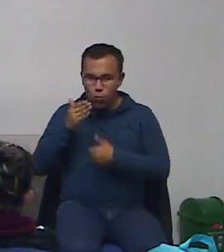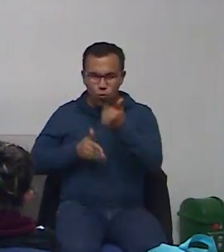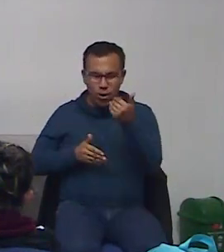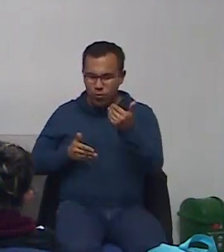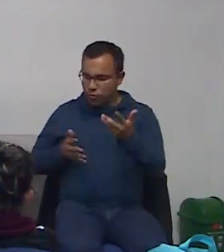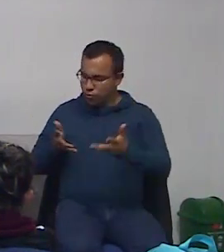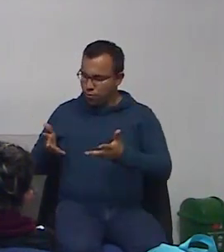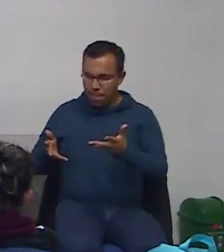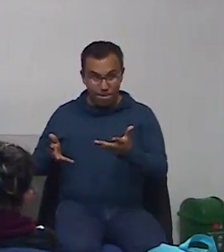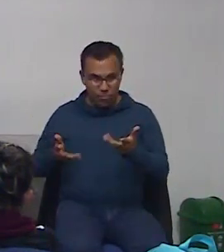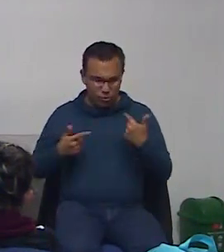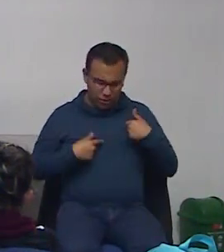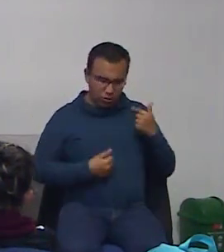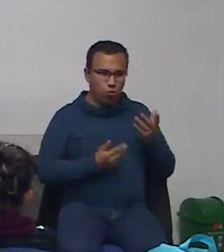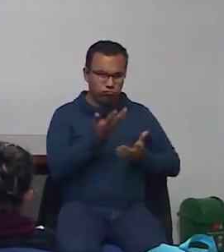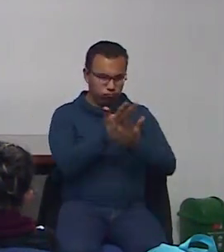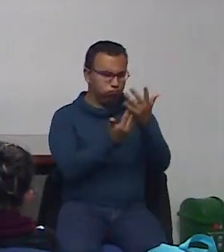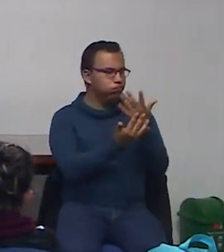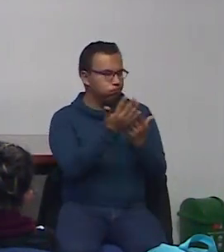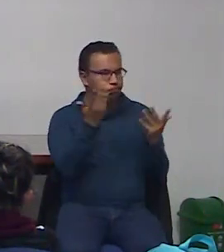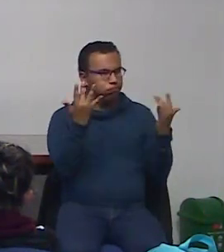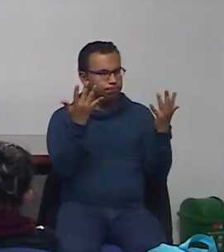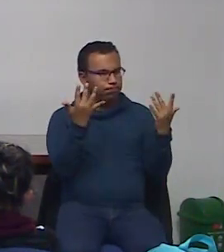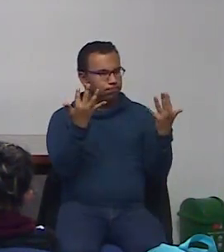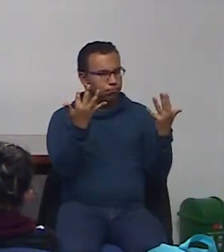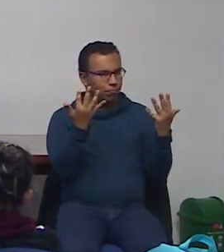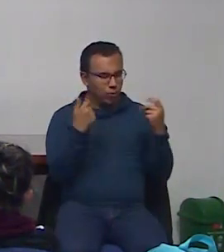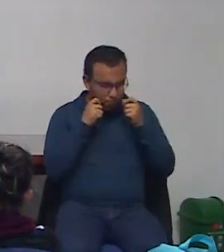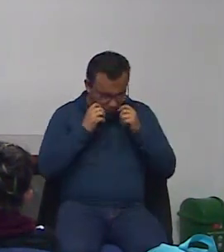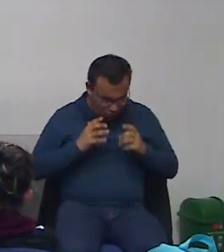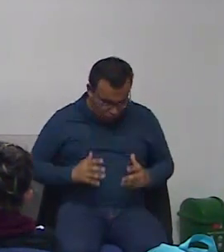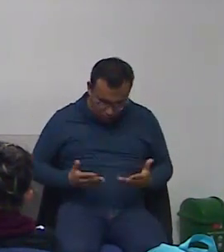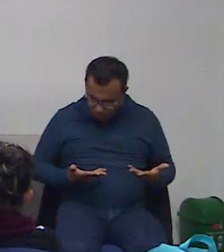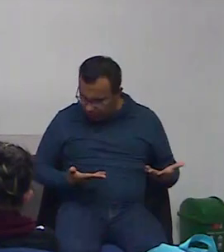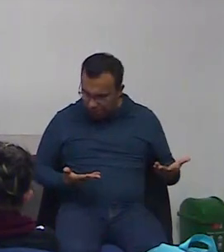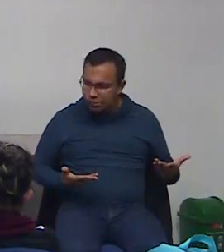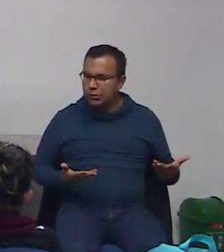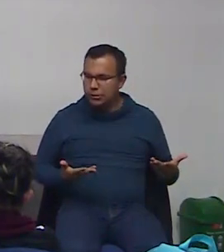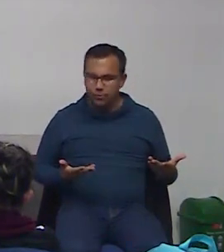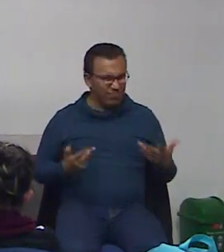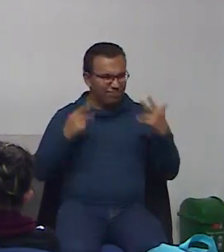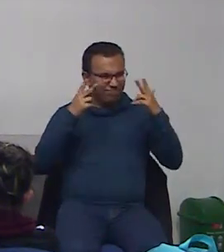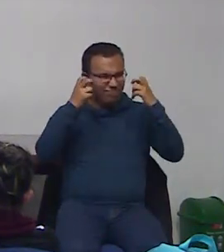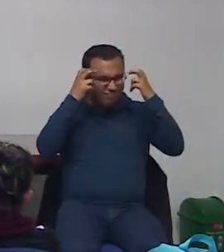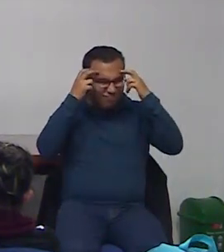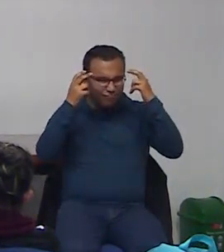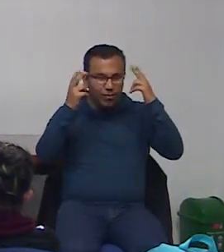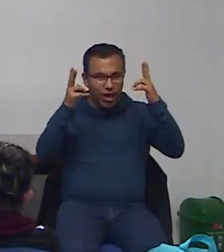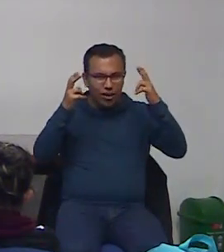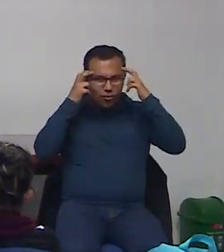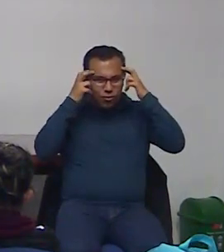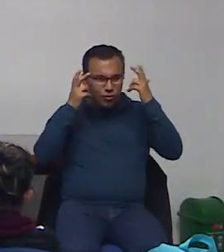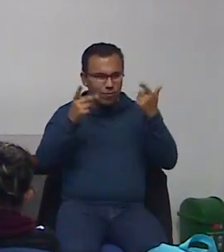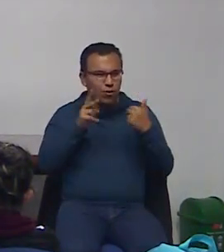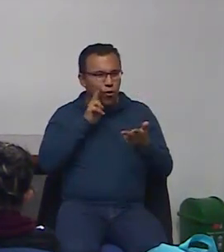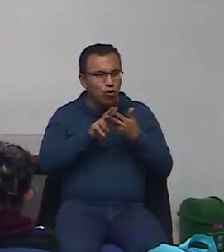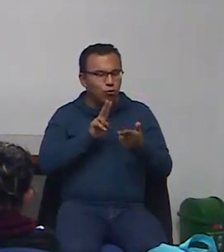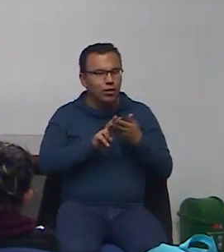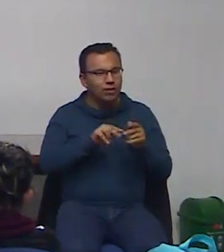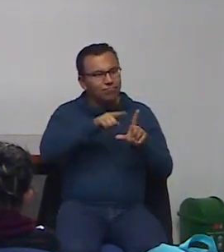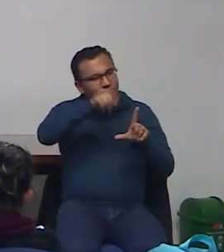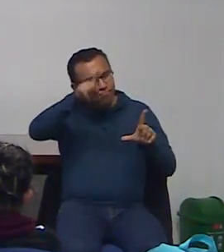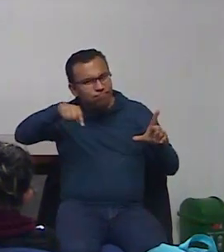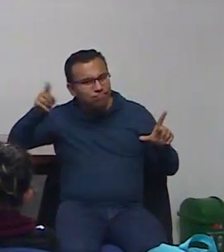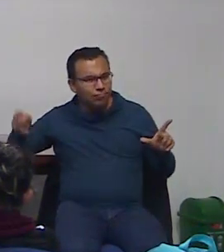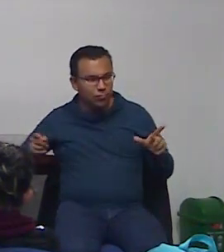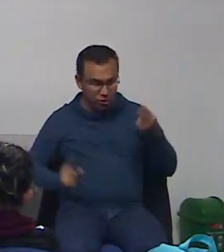través de la herramienta que yo tengo en mis manos o que tengo en mi cuerpo que es el conocer entre entre comillas de lo que es el ritmo